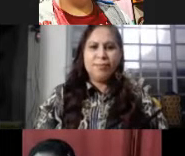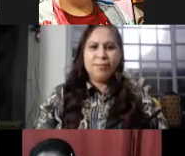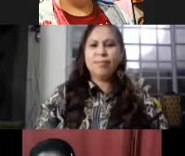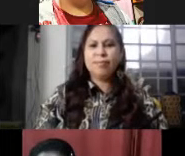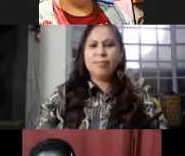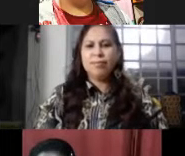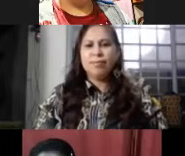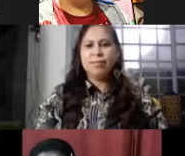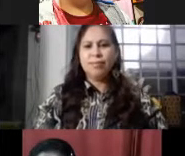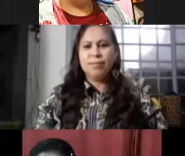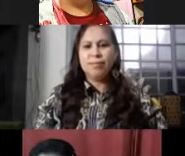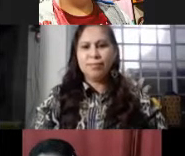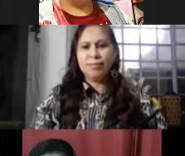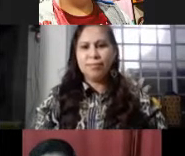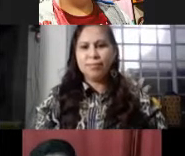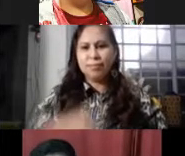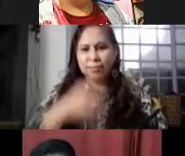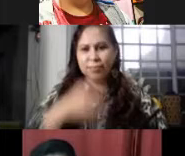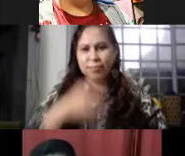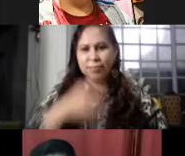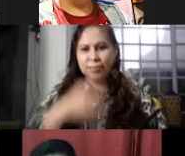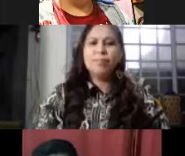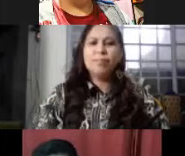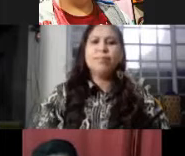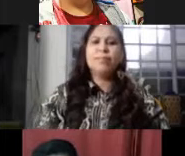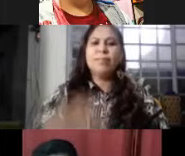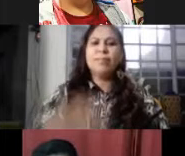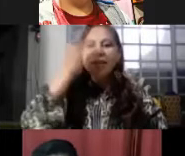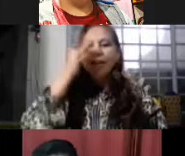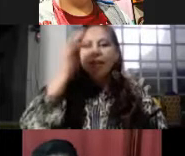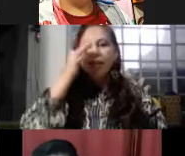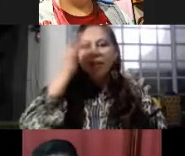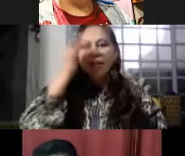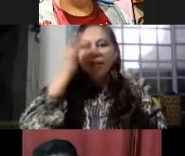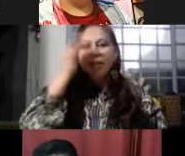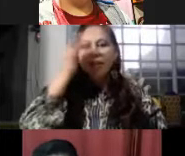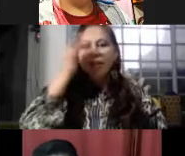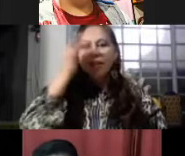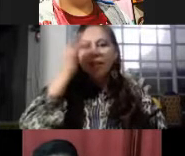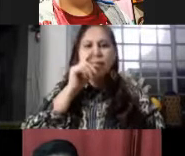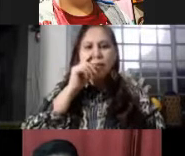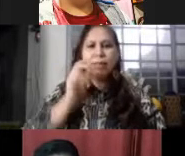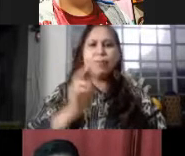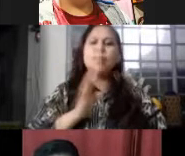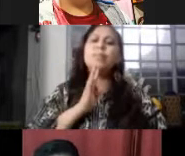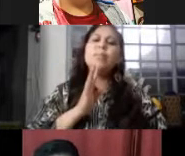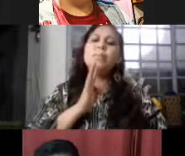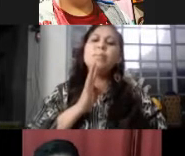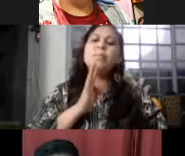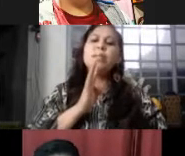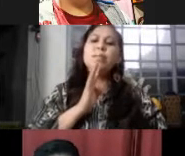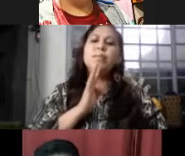Essa é uma velha história de uma flor e um beija-flor que conheceram o